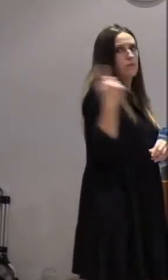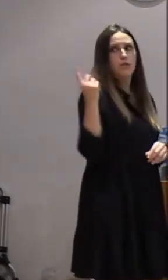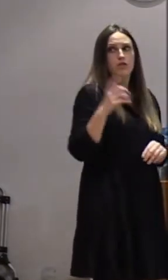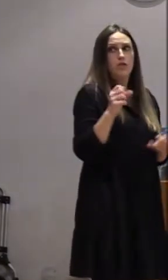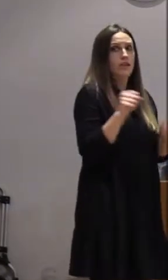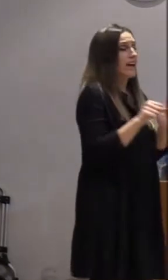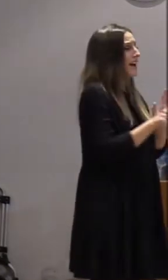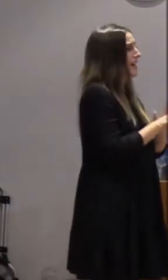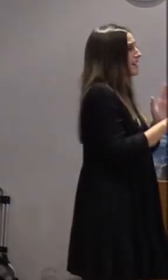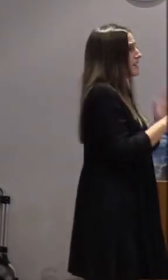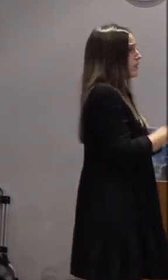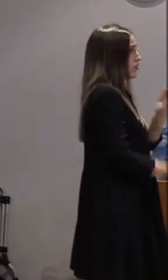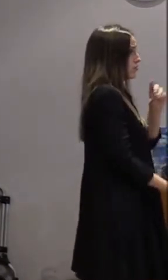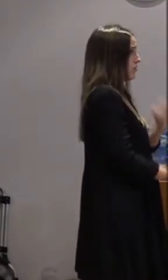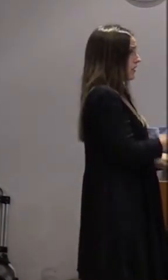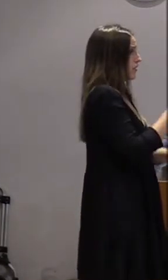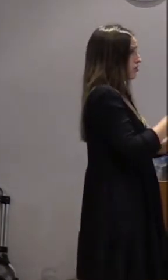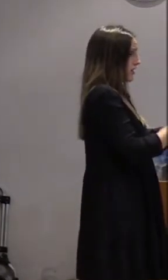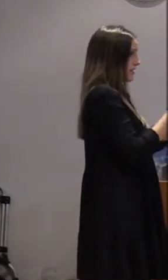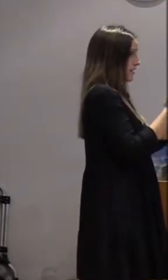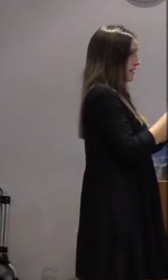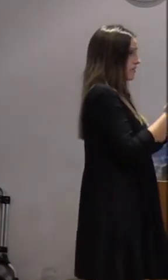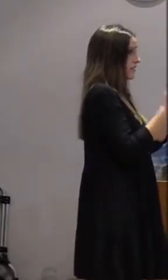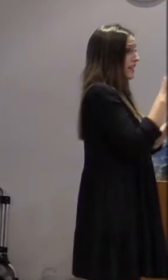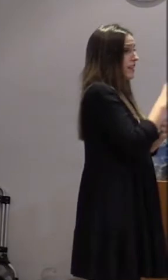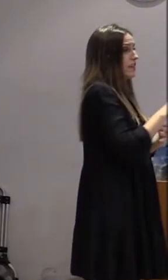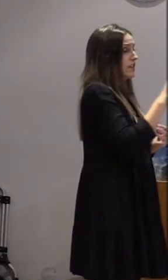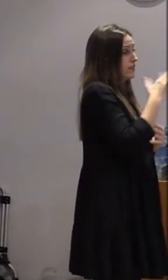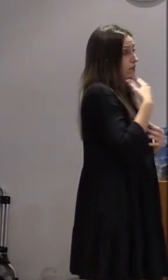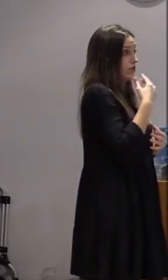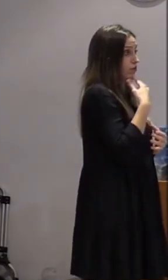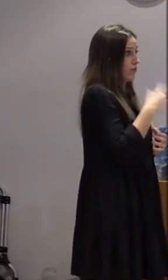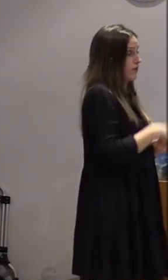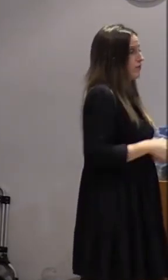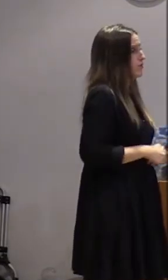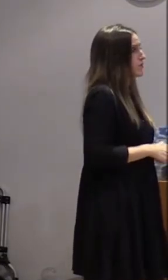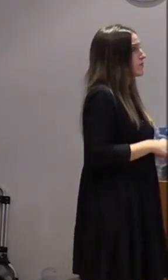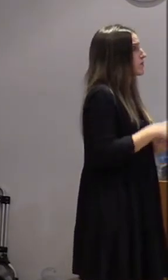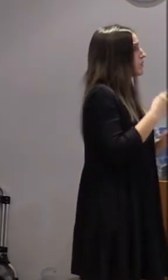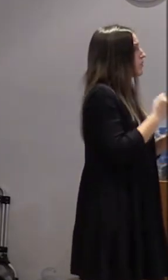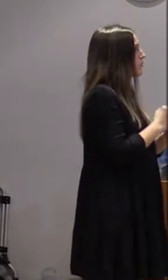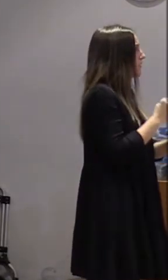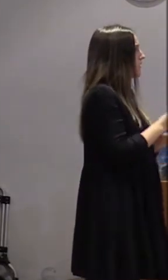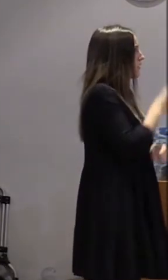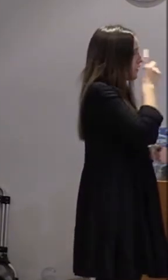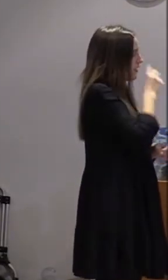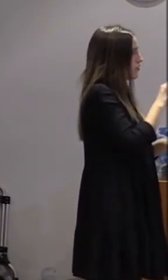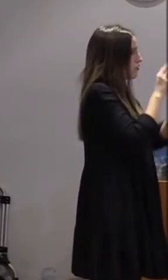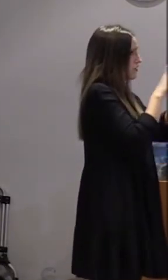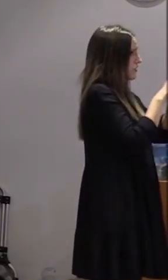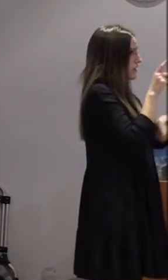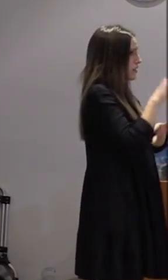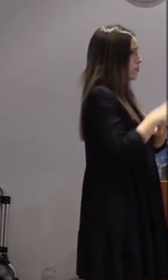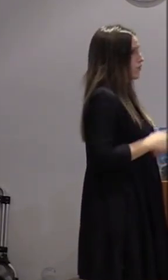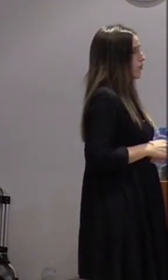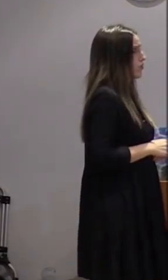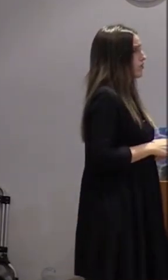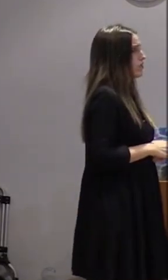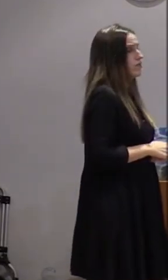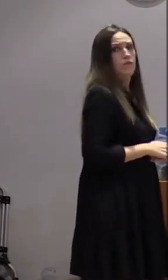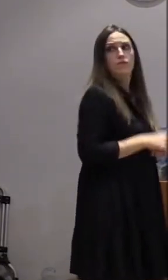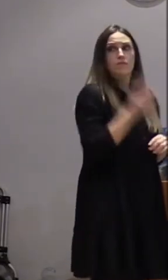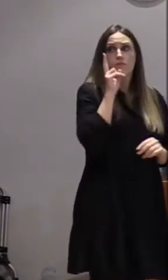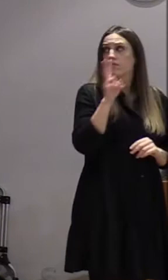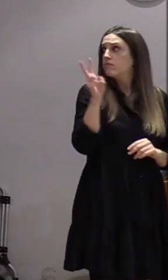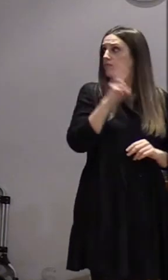publicados ya en revistas científicas, como digo, un trabajo del año 81 en Weather, Winter